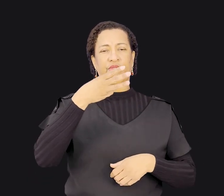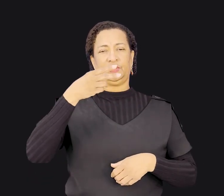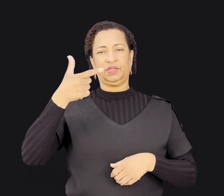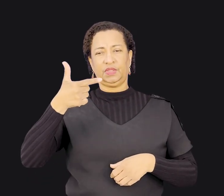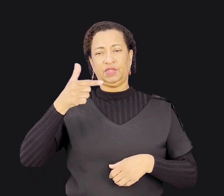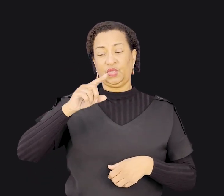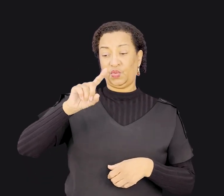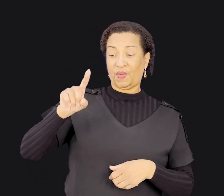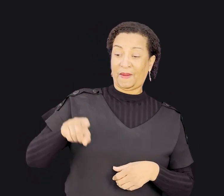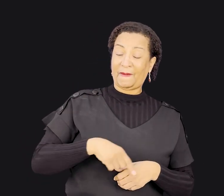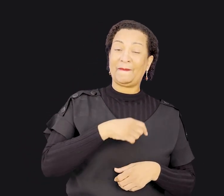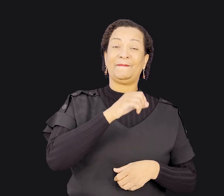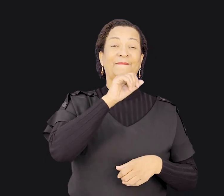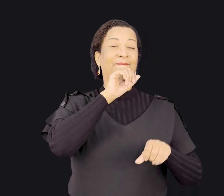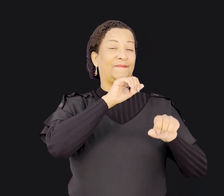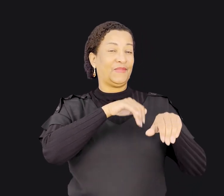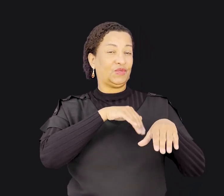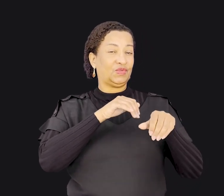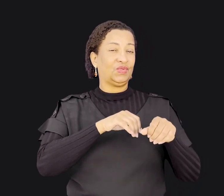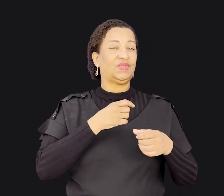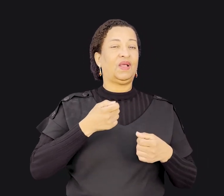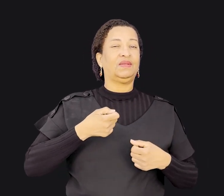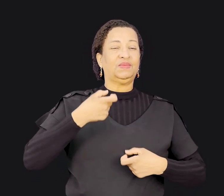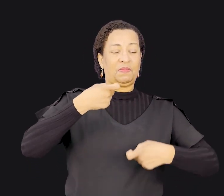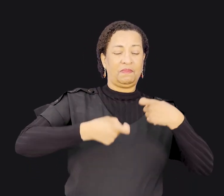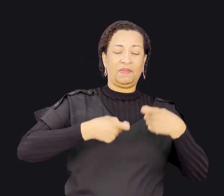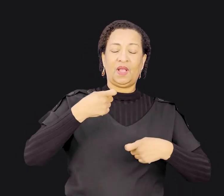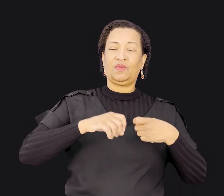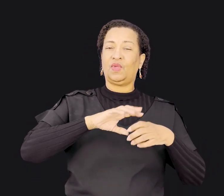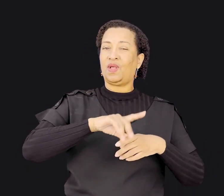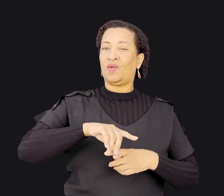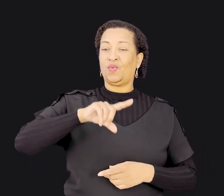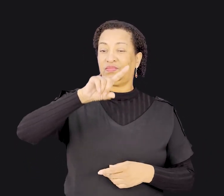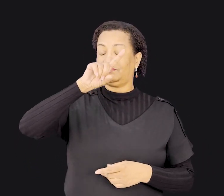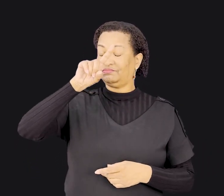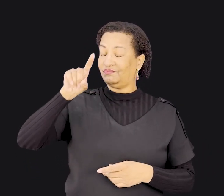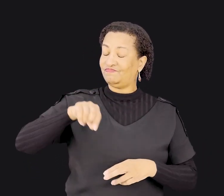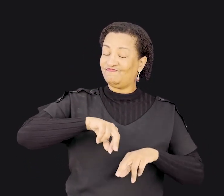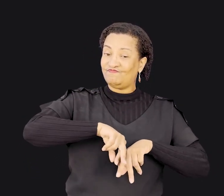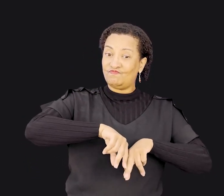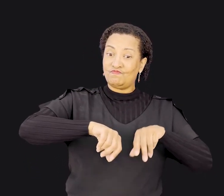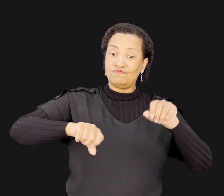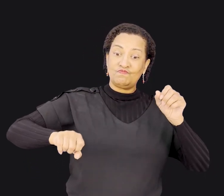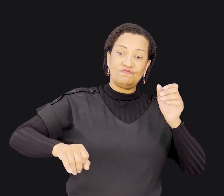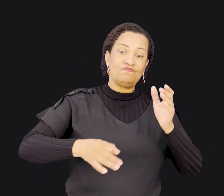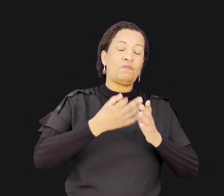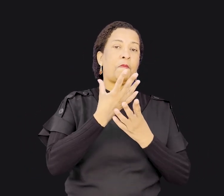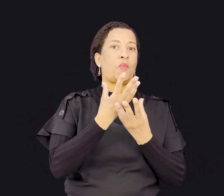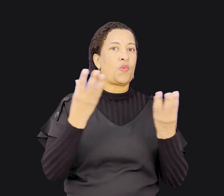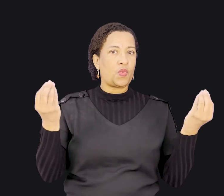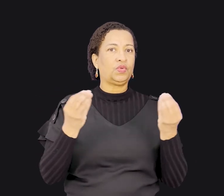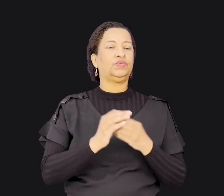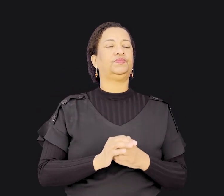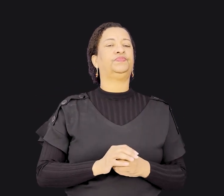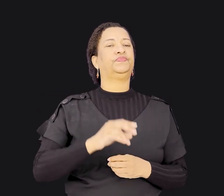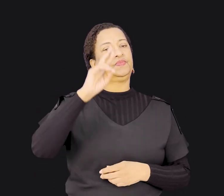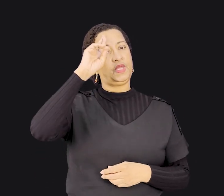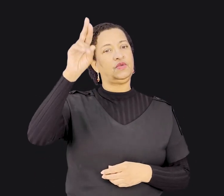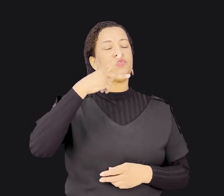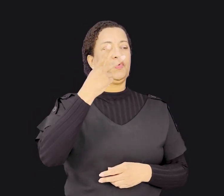32.000 soldados para lutar contra as centenas de milhares de midianitas, e o Senhor lhe falou: Ei, Gideão, você tem